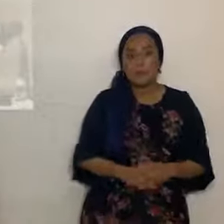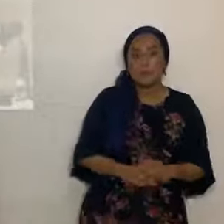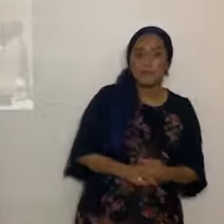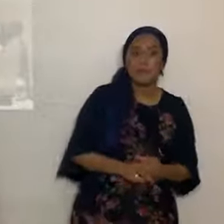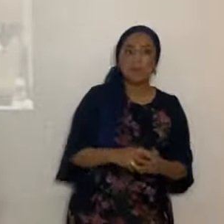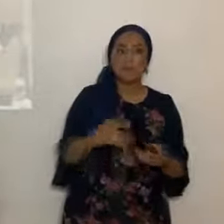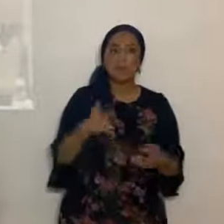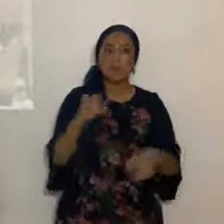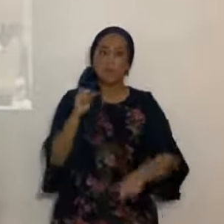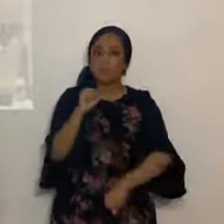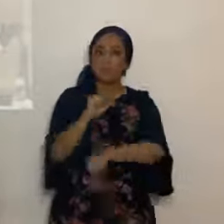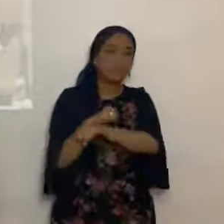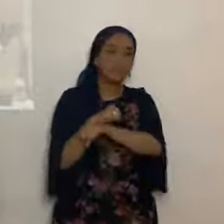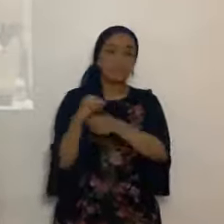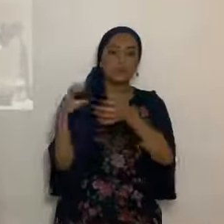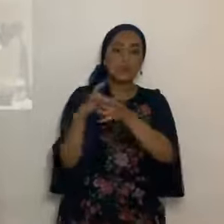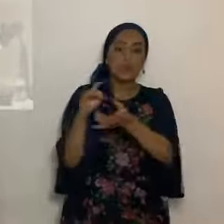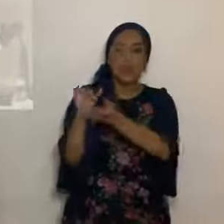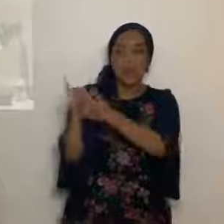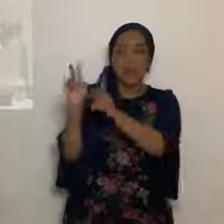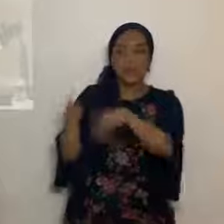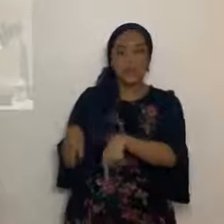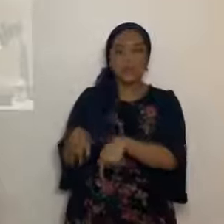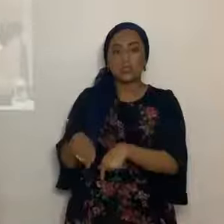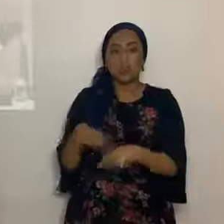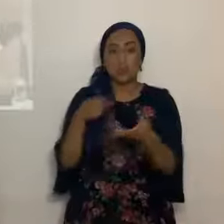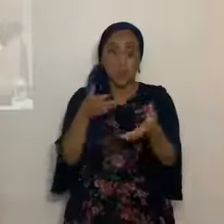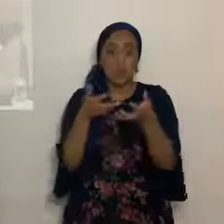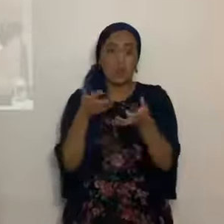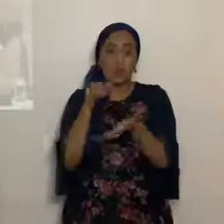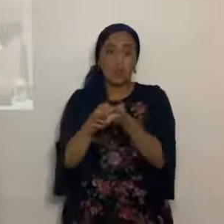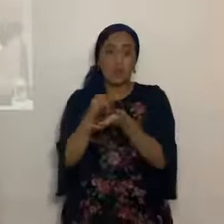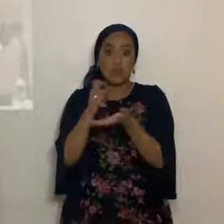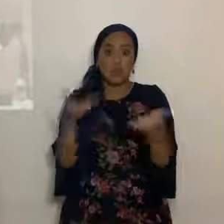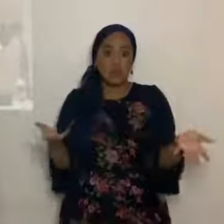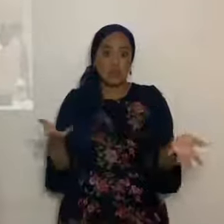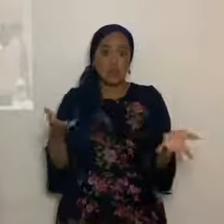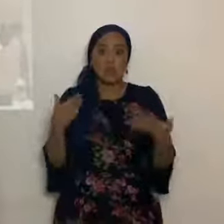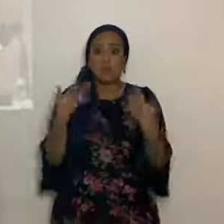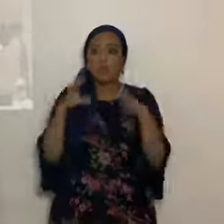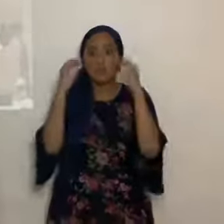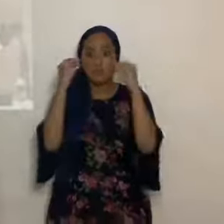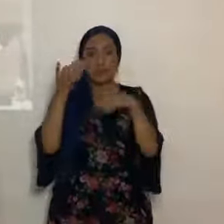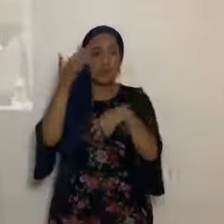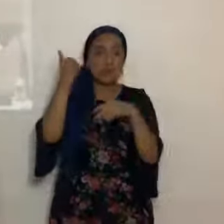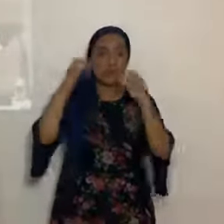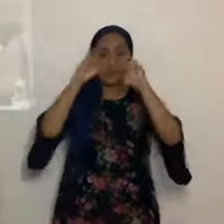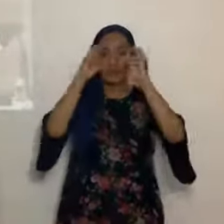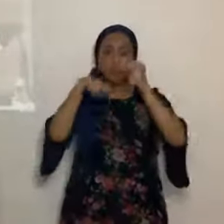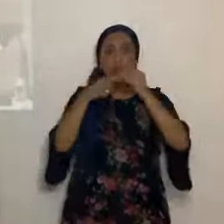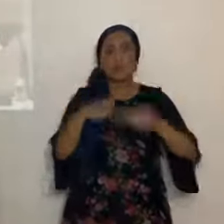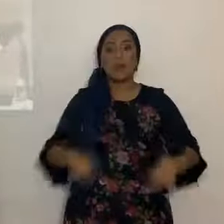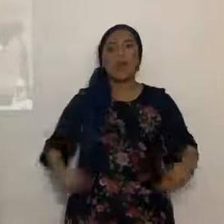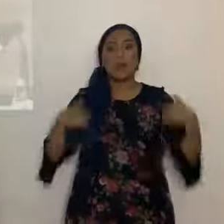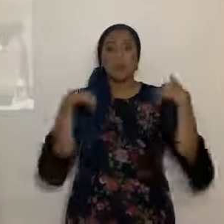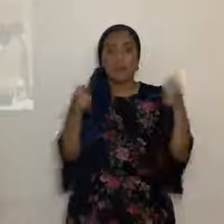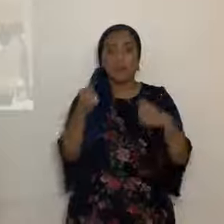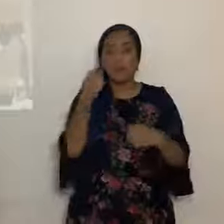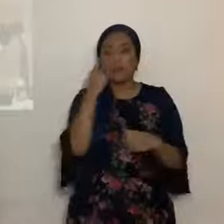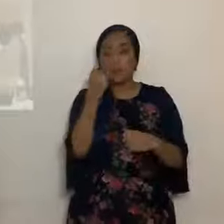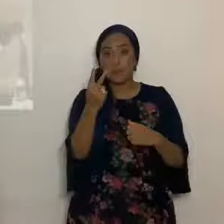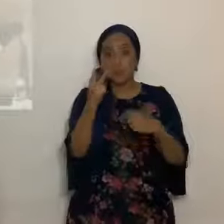quedas atada, ligada a esa persona. ¿Quieres eso? Eso ya lo ministra en otros temas de salud. Y luego por eso a una